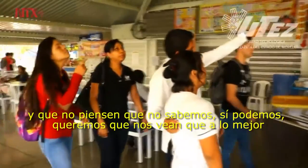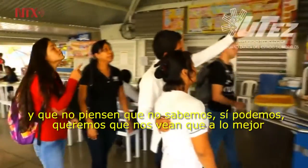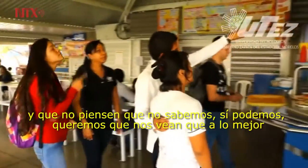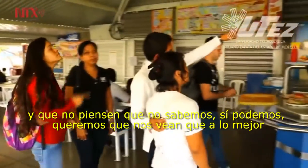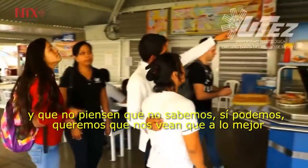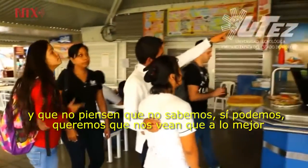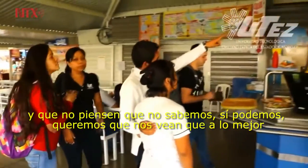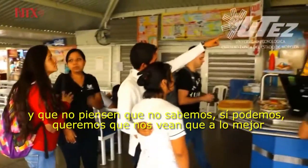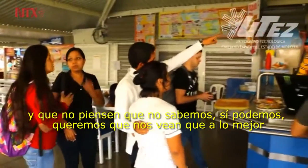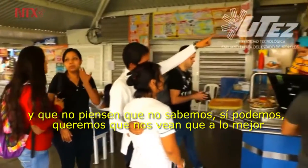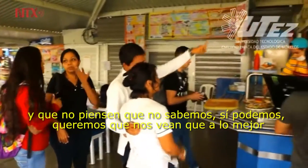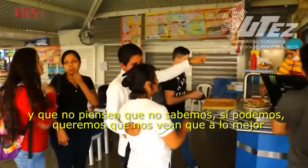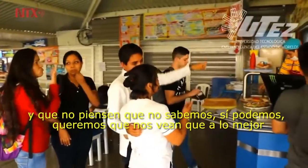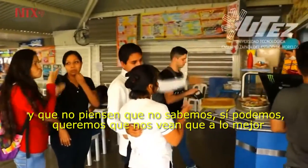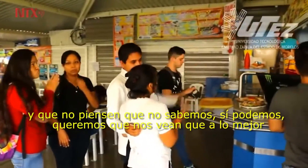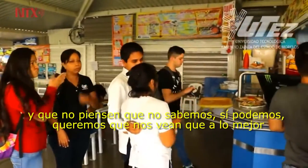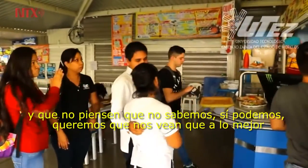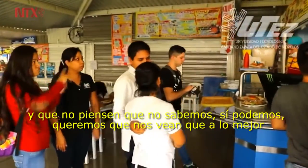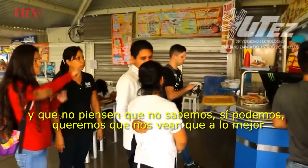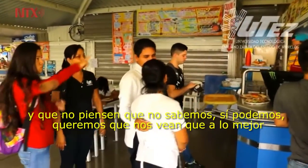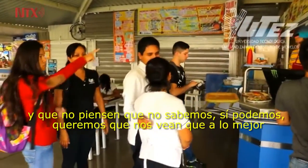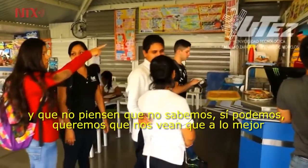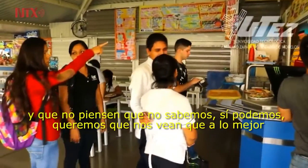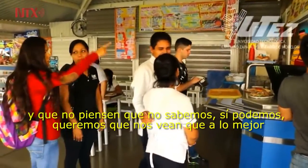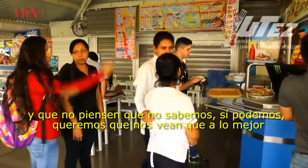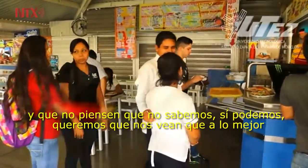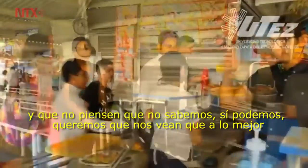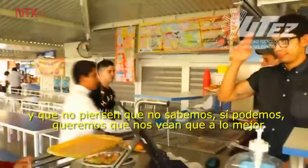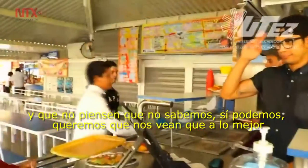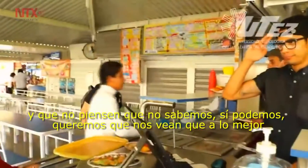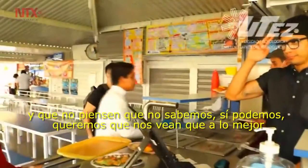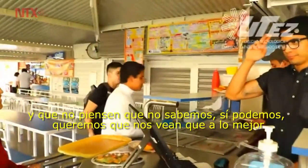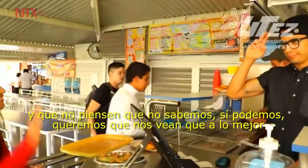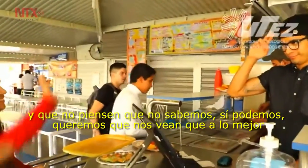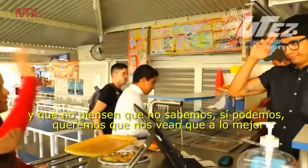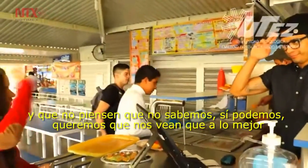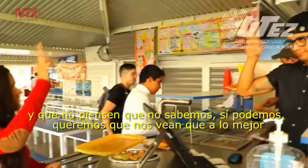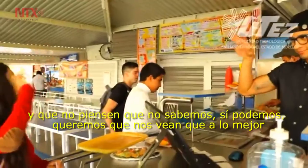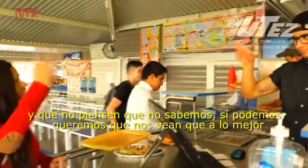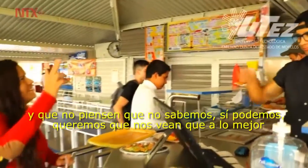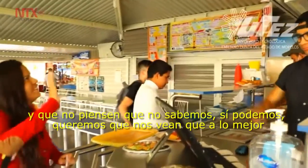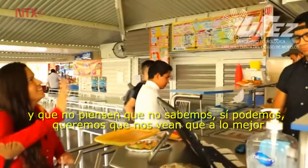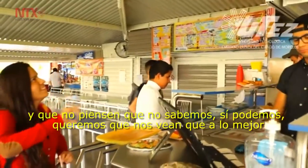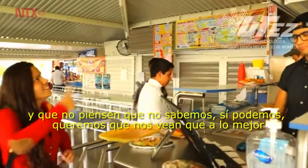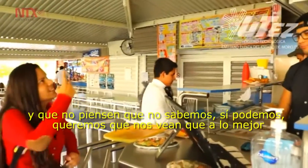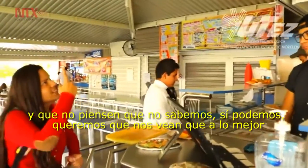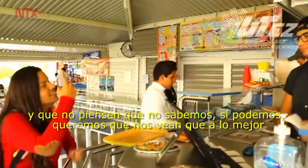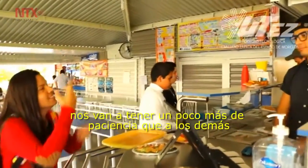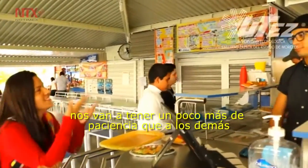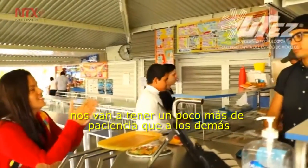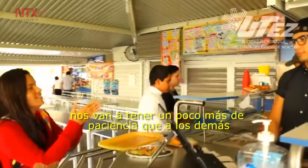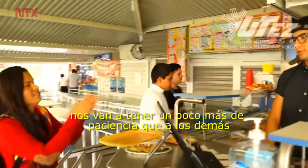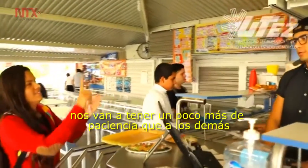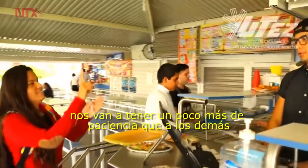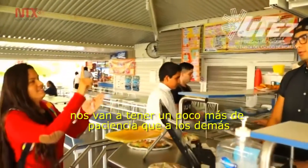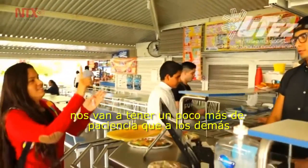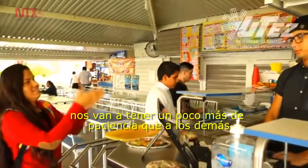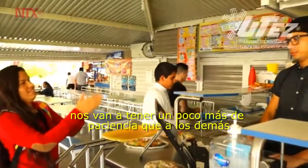y que no piensen que no sabemos, ¿no? Sí podemos, queremos que nos vean, que a lo mejor nos van a tener un poco más de paciencia que los demás,